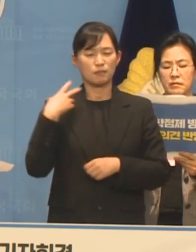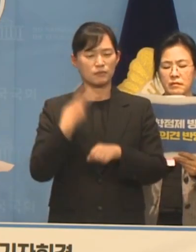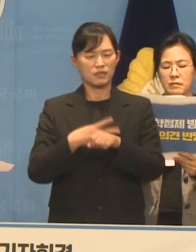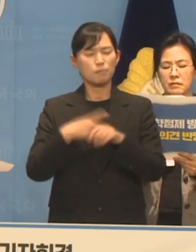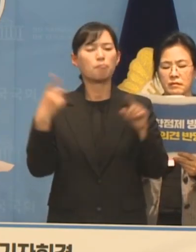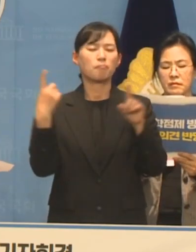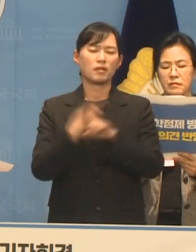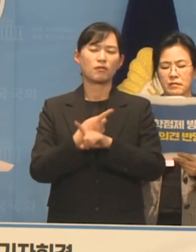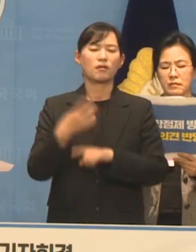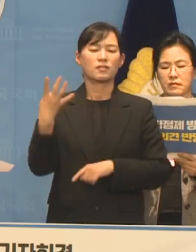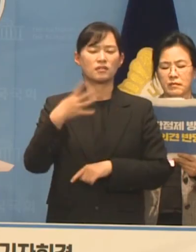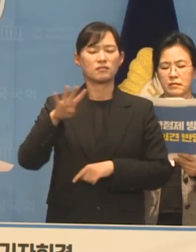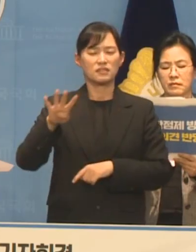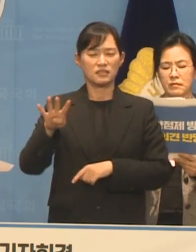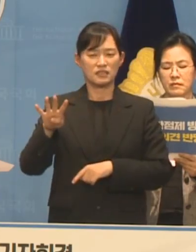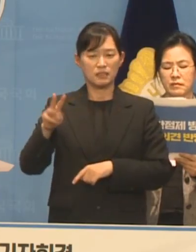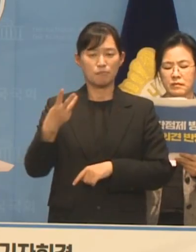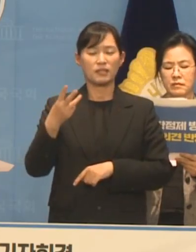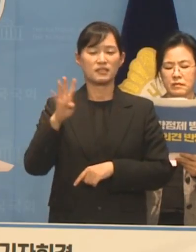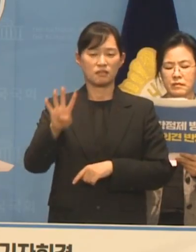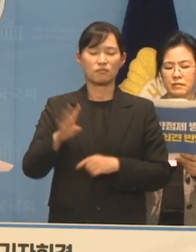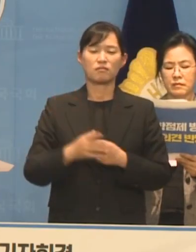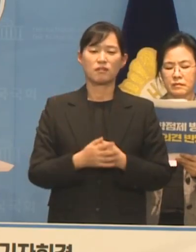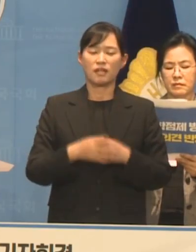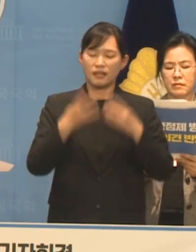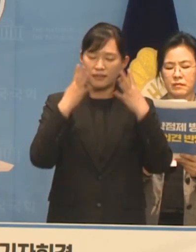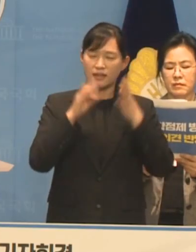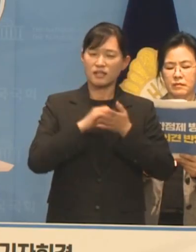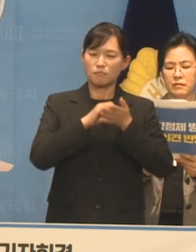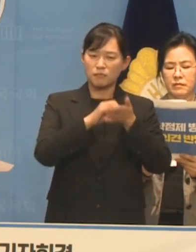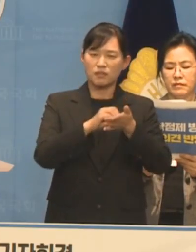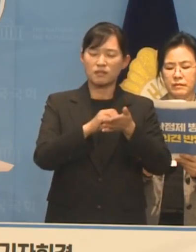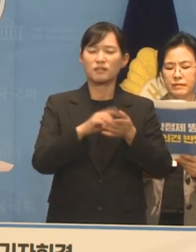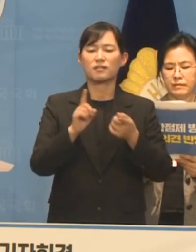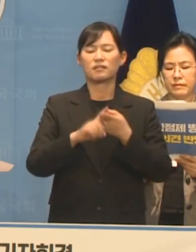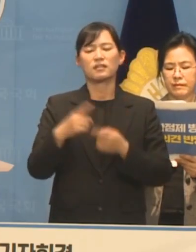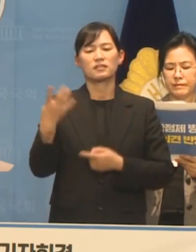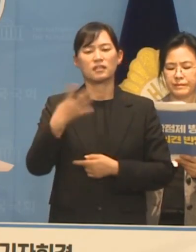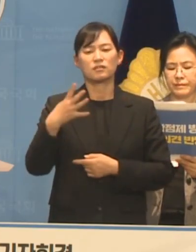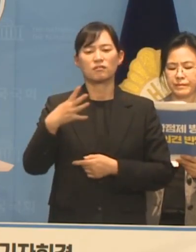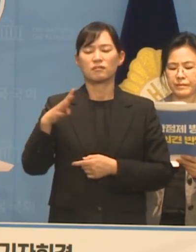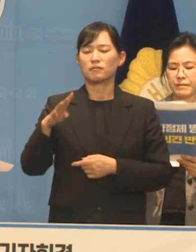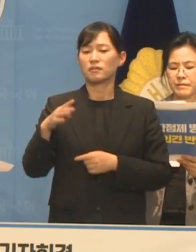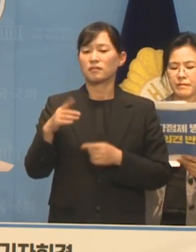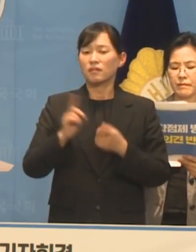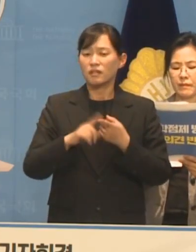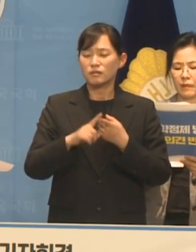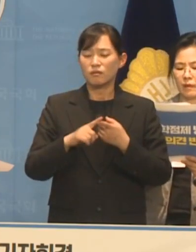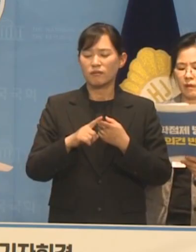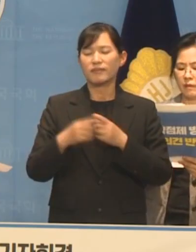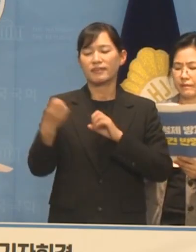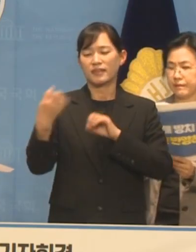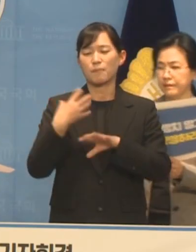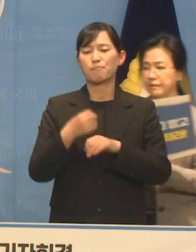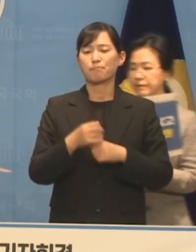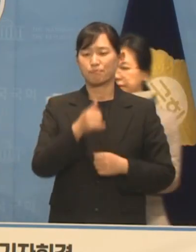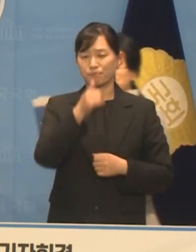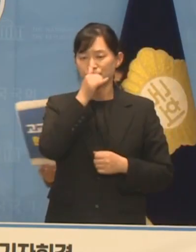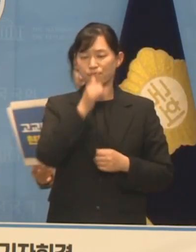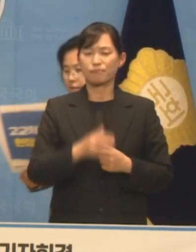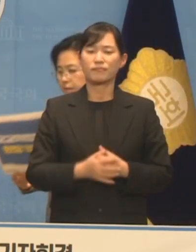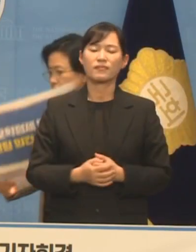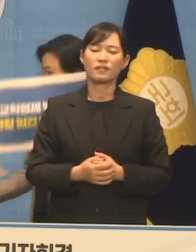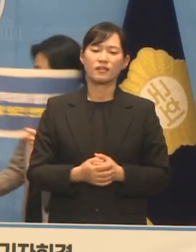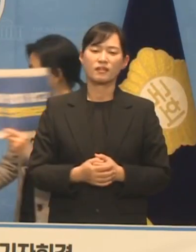개편 4,304건, 대입제도 정합성 강화 4,223건을 복수응답했습니다.